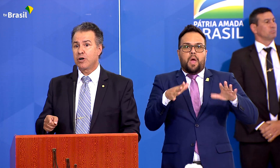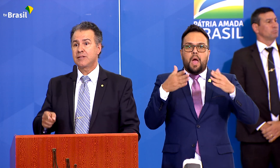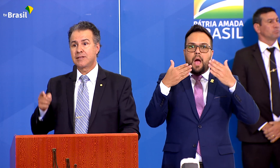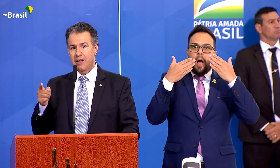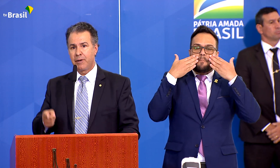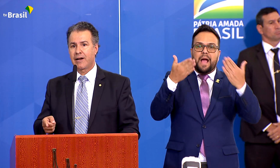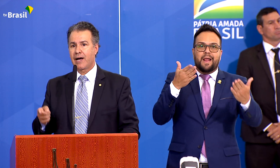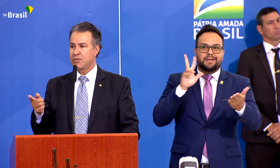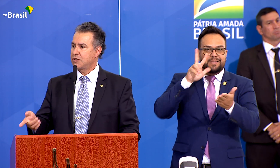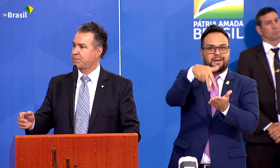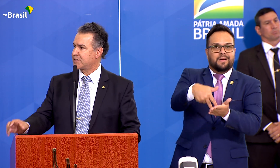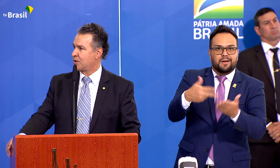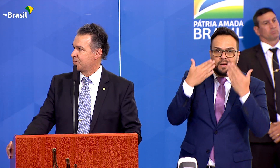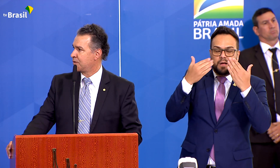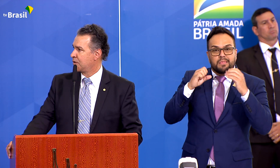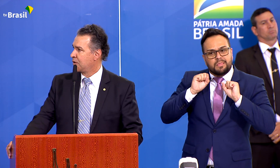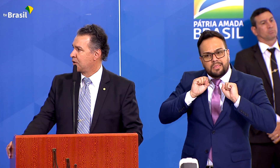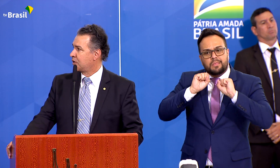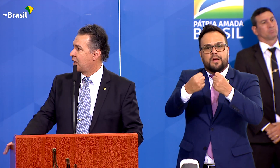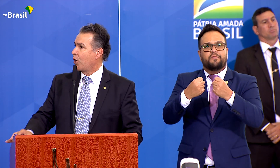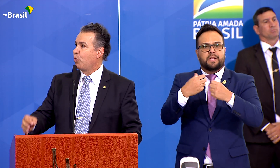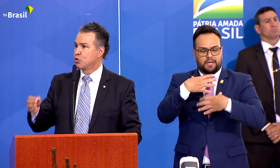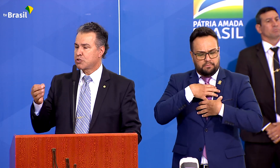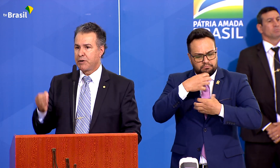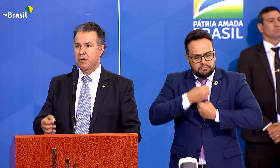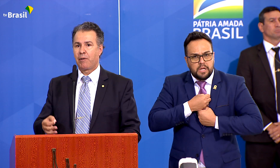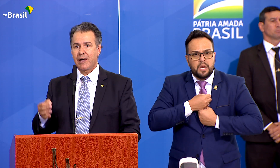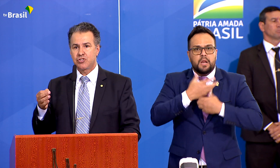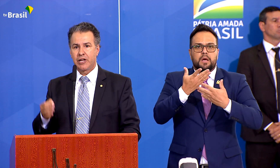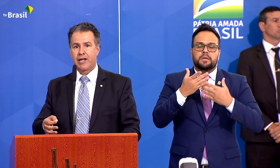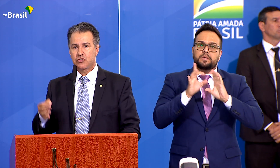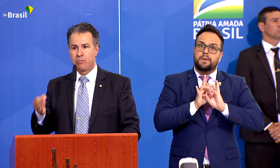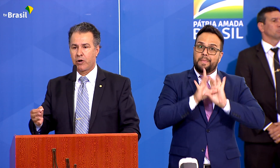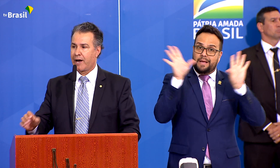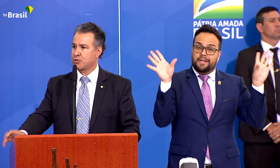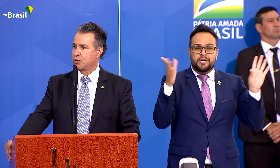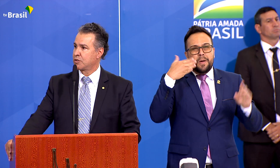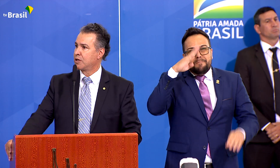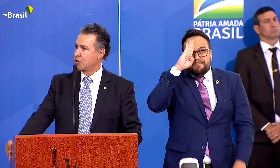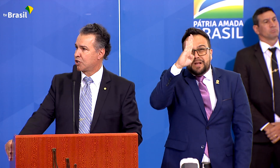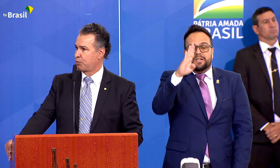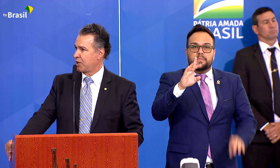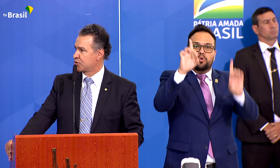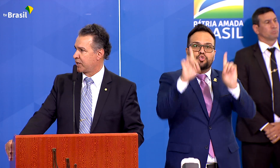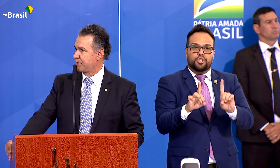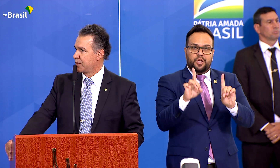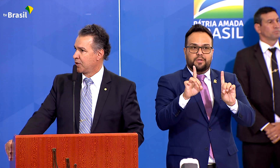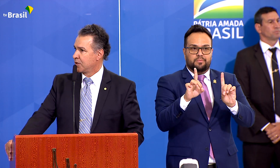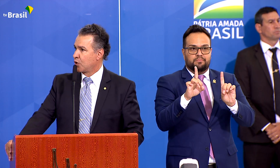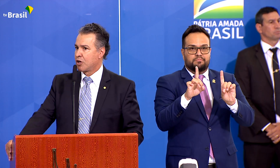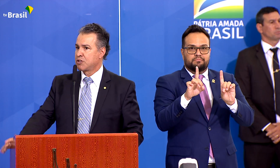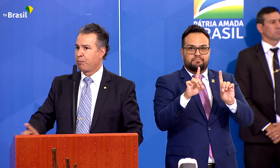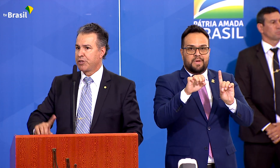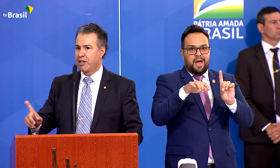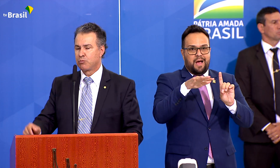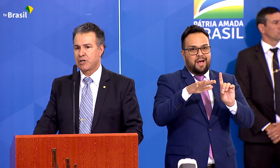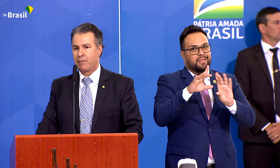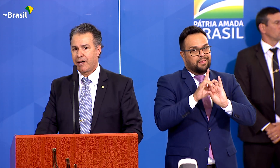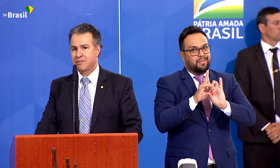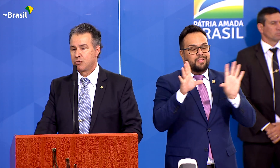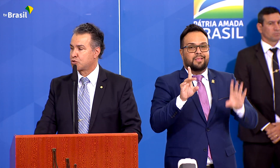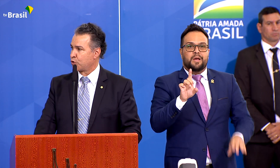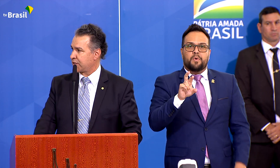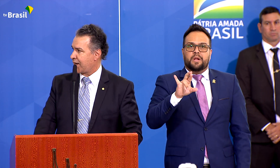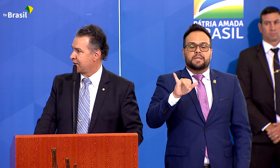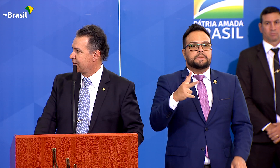a favor da liberdade de expressão que é um dos principais direitos Democráticos que nós podemos ter Então nós não